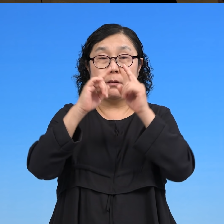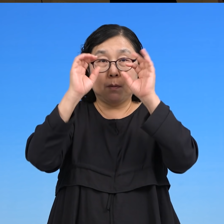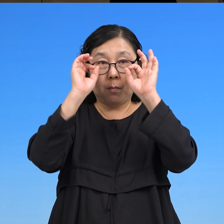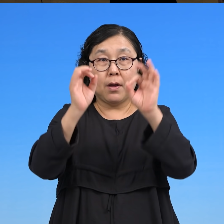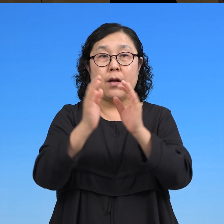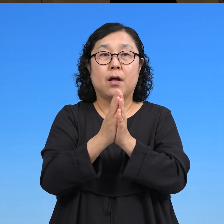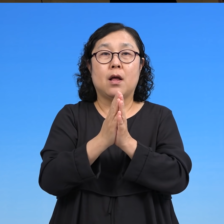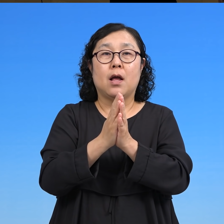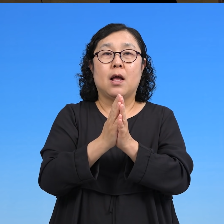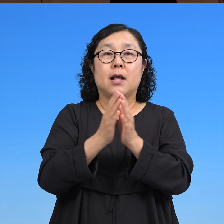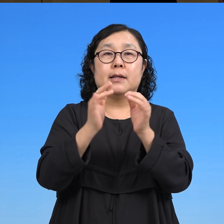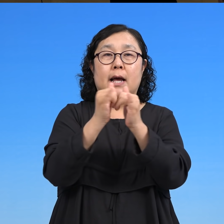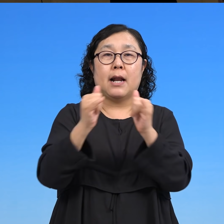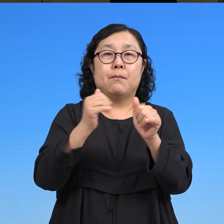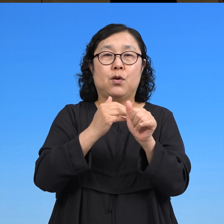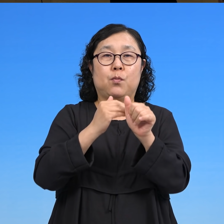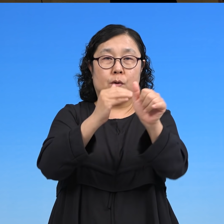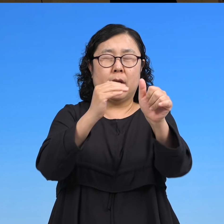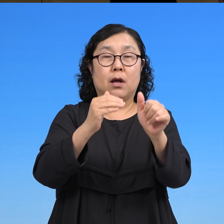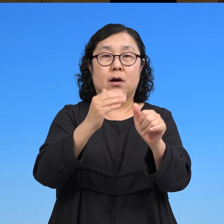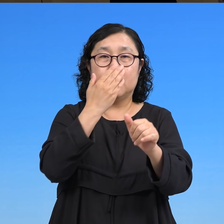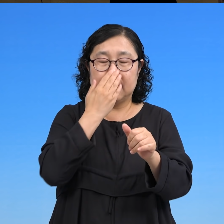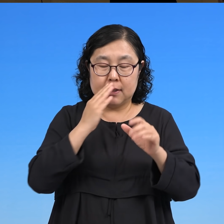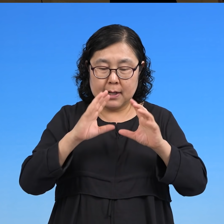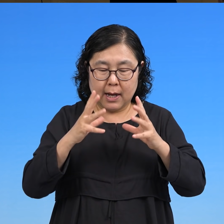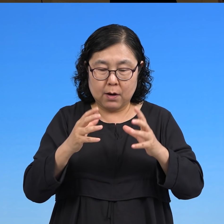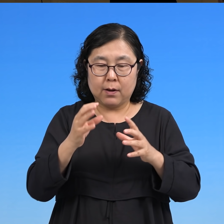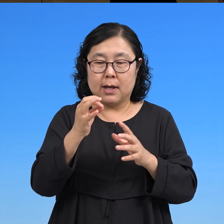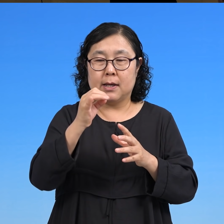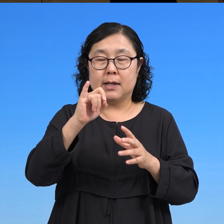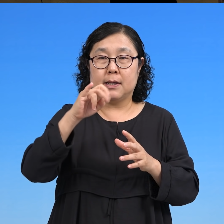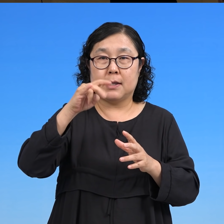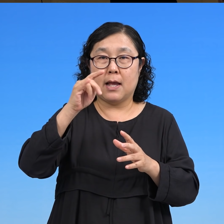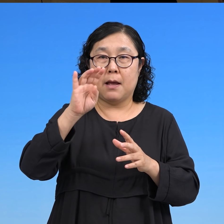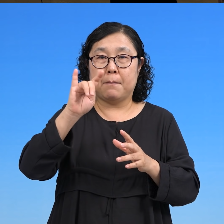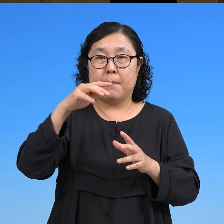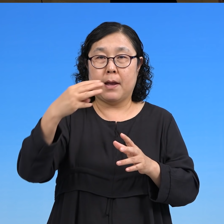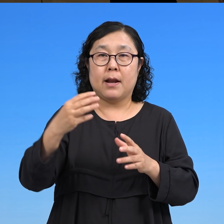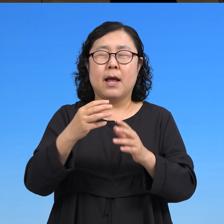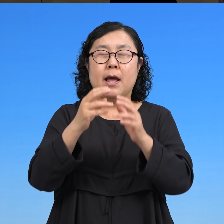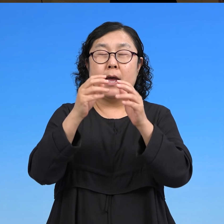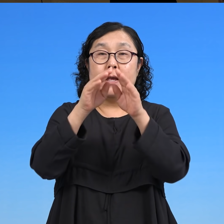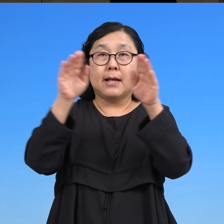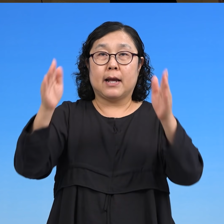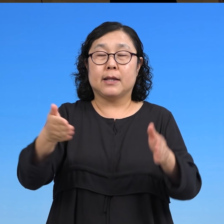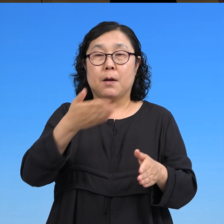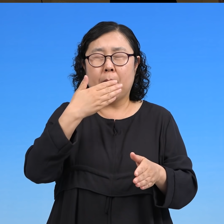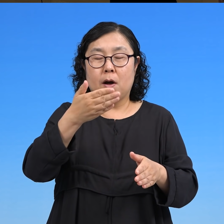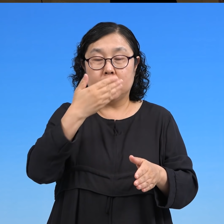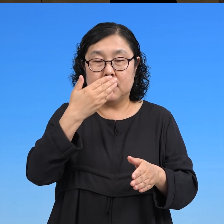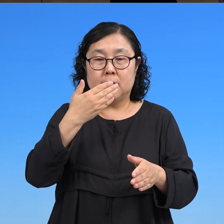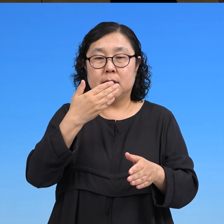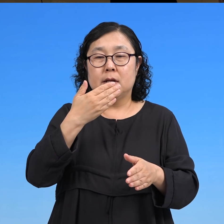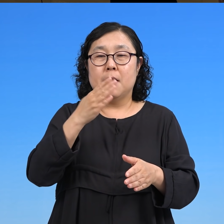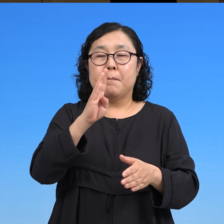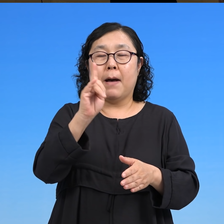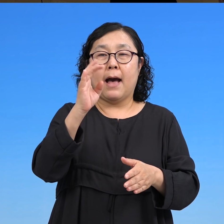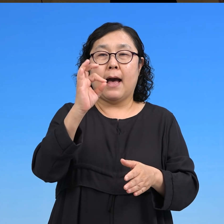18장 19절 20절입니다. 그런즉 사람을 보내 온 이스라엘과 이세벨의 상에서 먹는 바알의